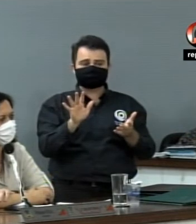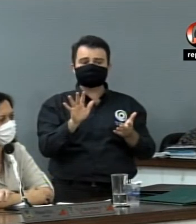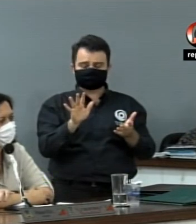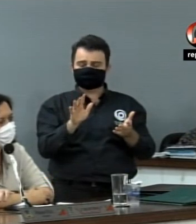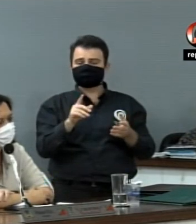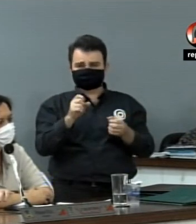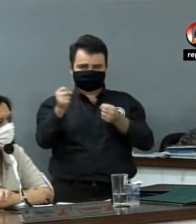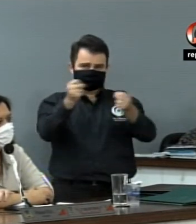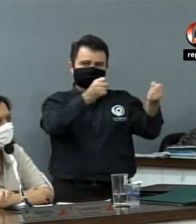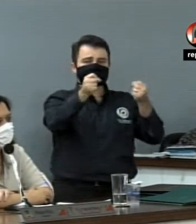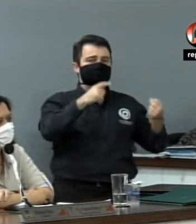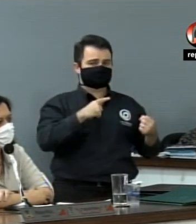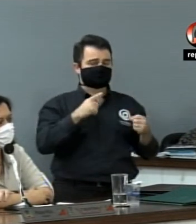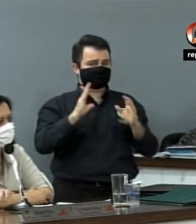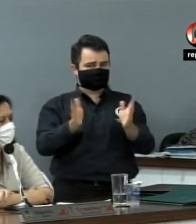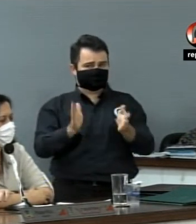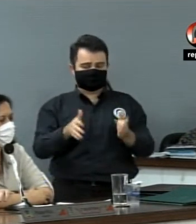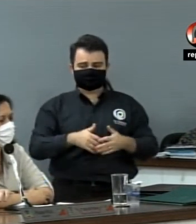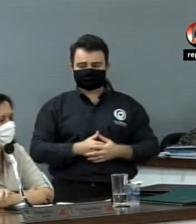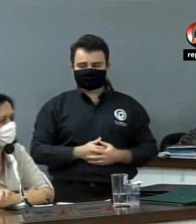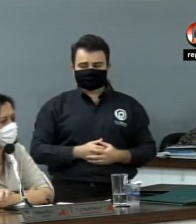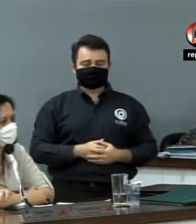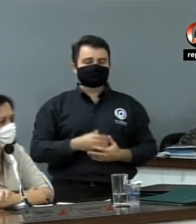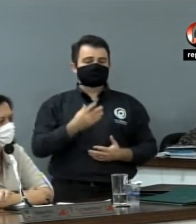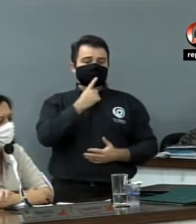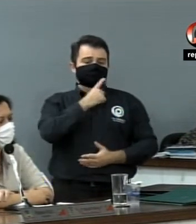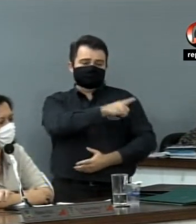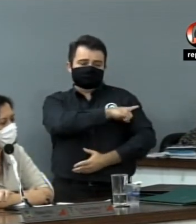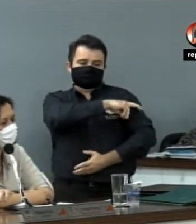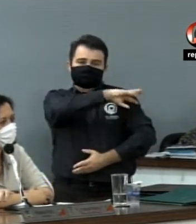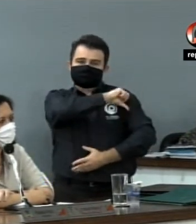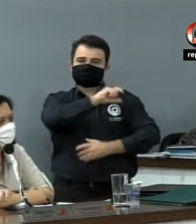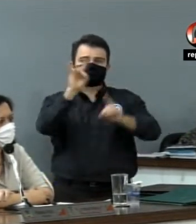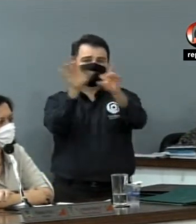escola. No ensino fundamental, a escola está completa.